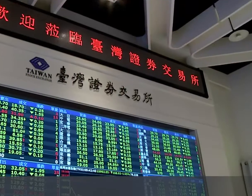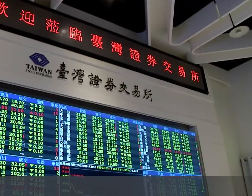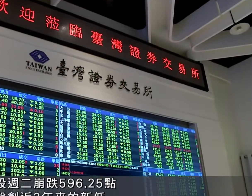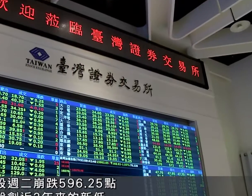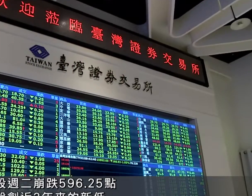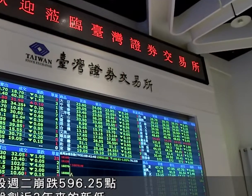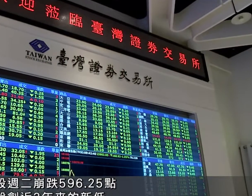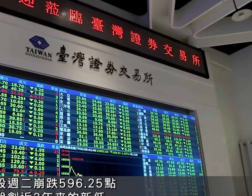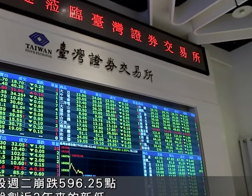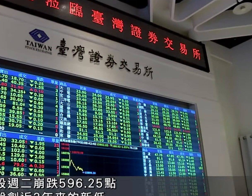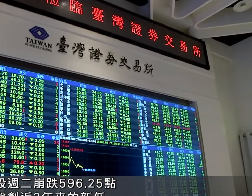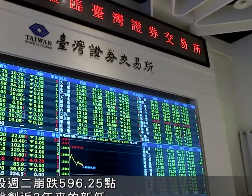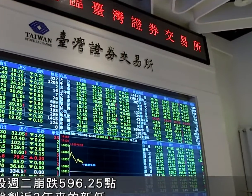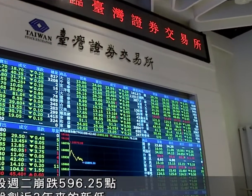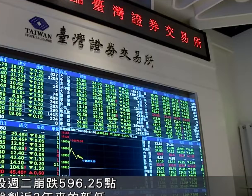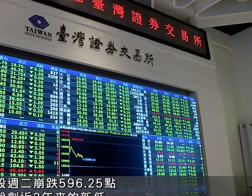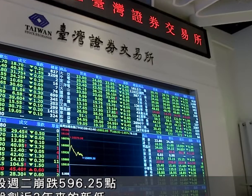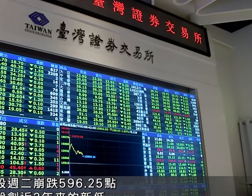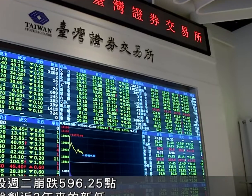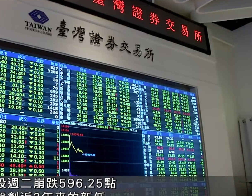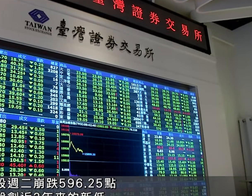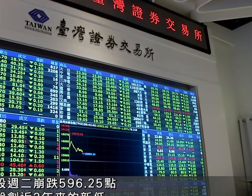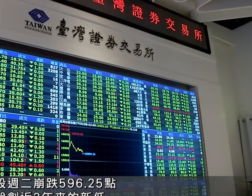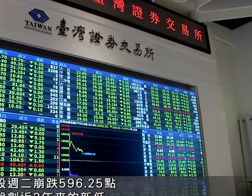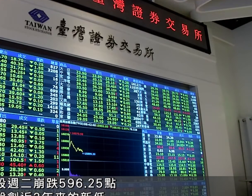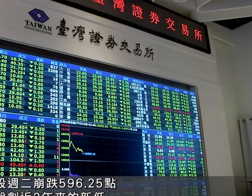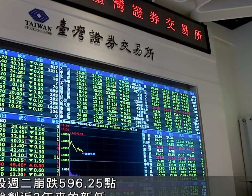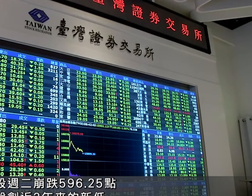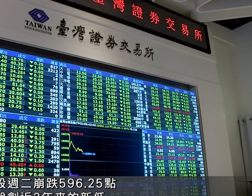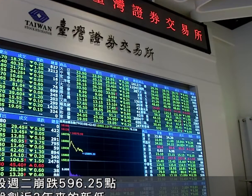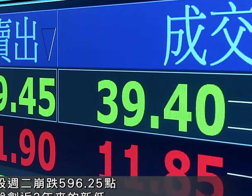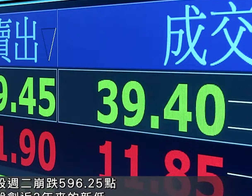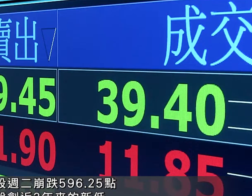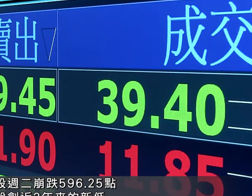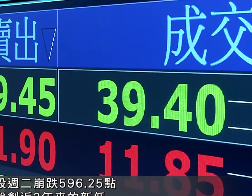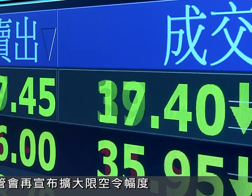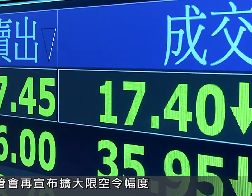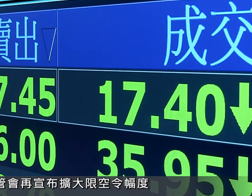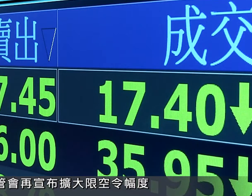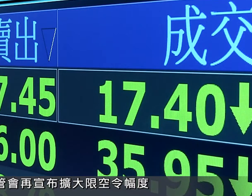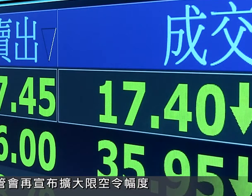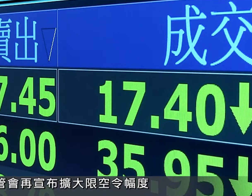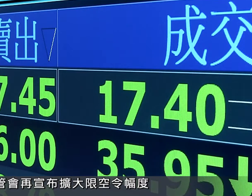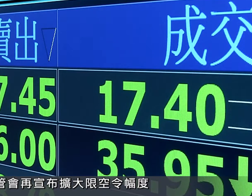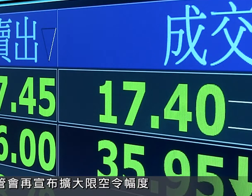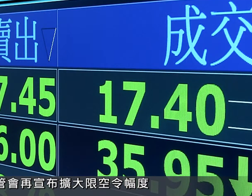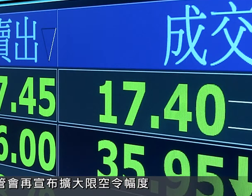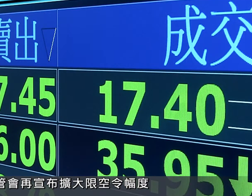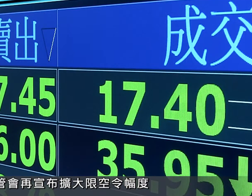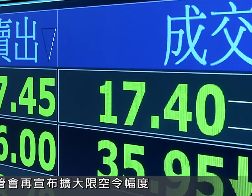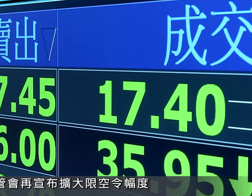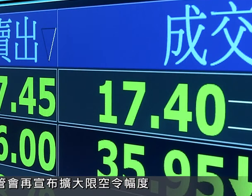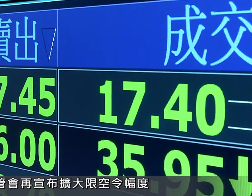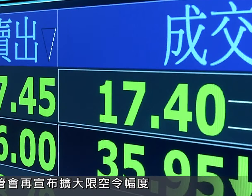台股周二崩跌596.25点，收盘创近2年来的新低。金管会在宣布扩大限空令幅